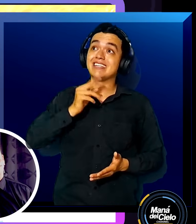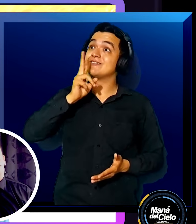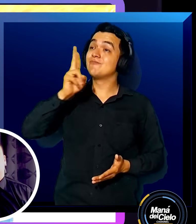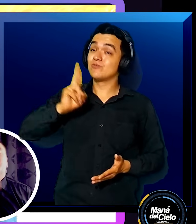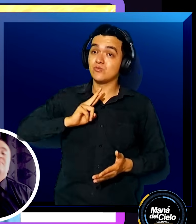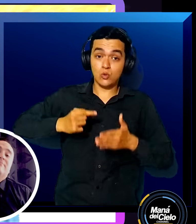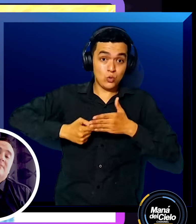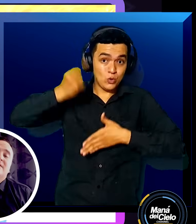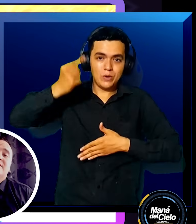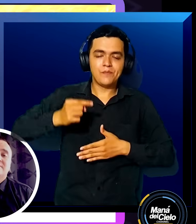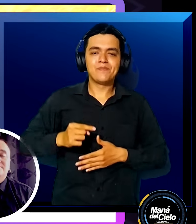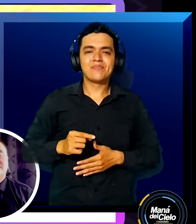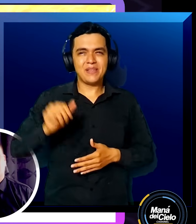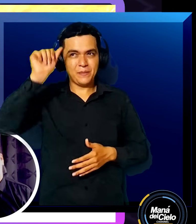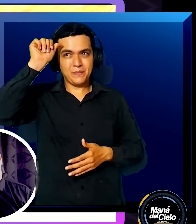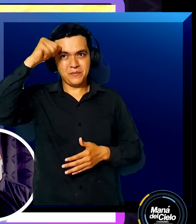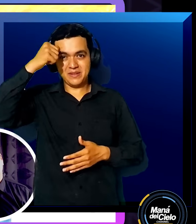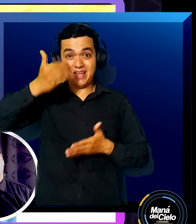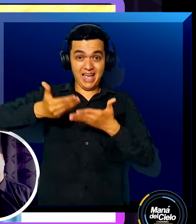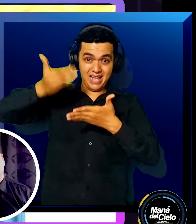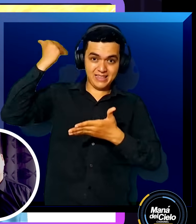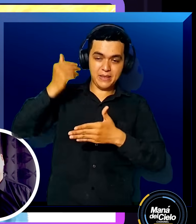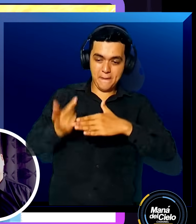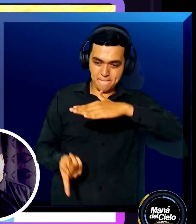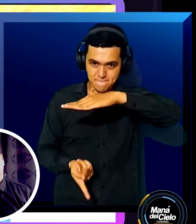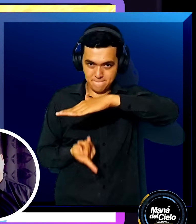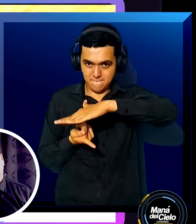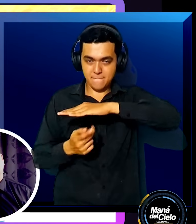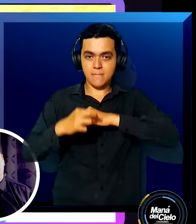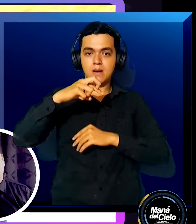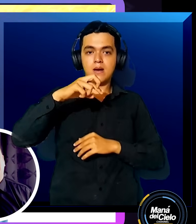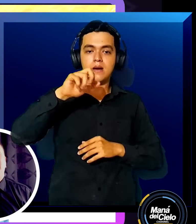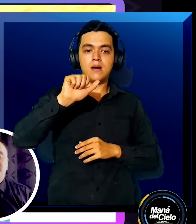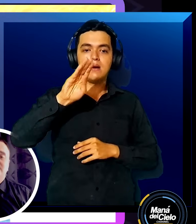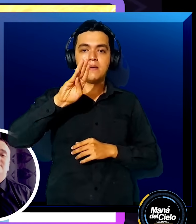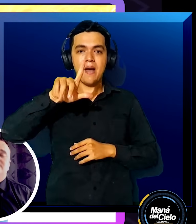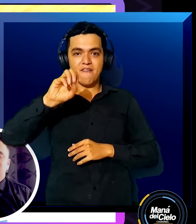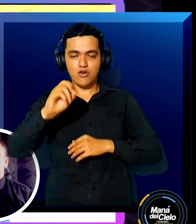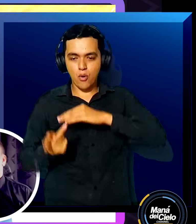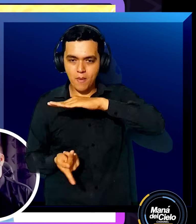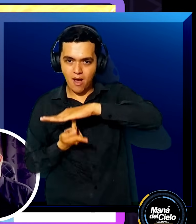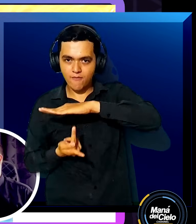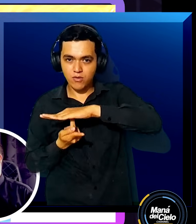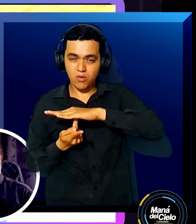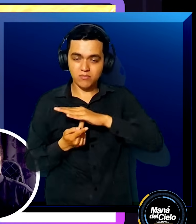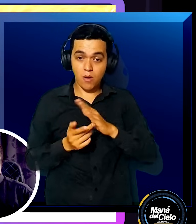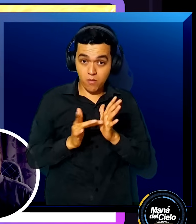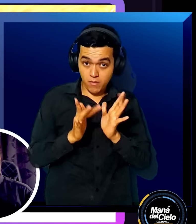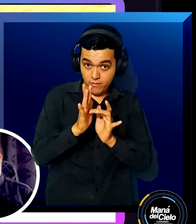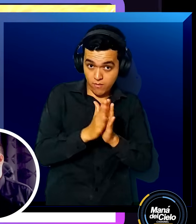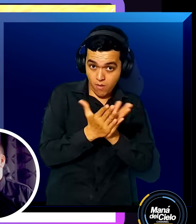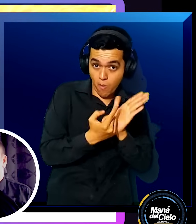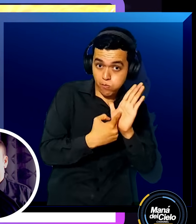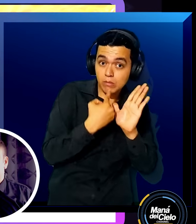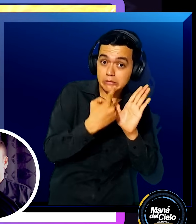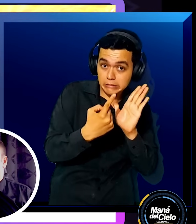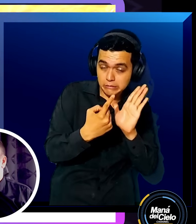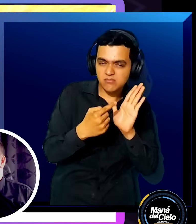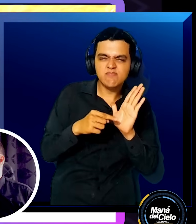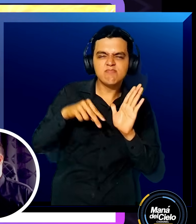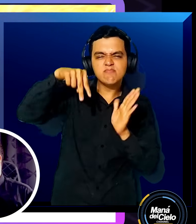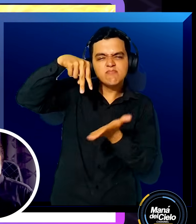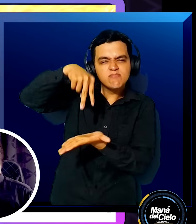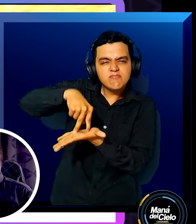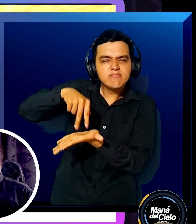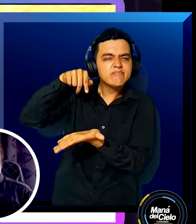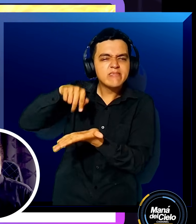Y llamaron a mi esposo y él se fue con el asistente y la visitaron, la señora invadida de cáncer, más bien joven. Y bueno, y comenzaron a explicarle lo del